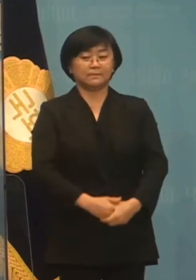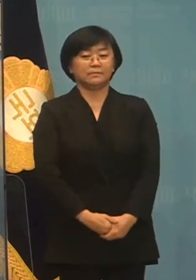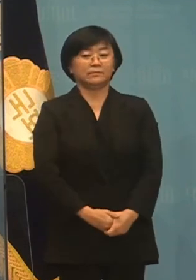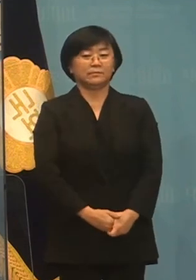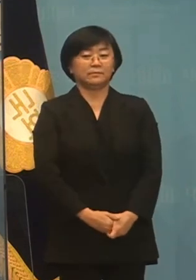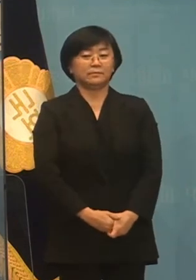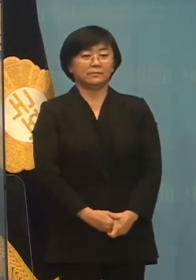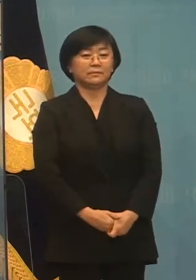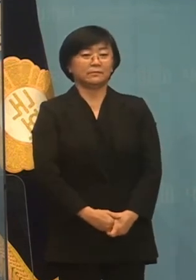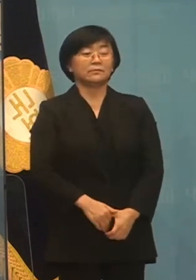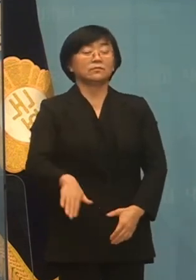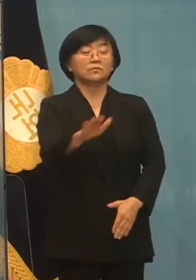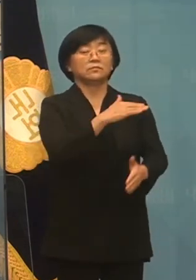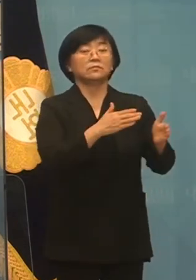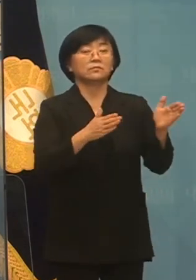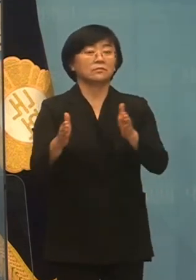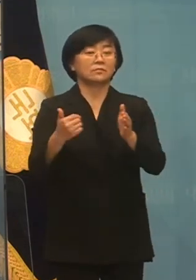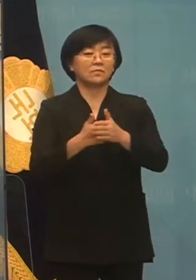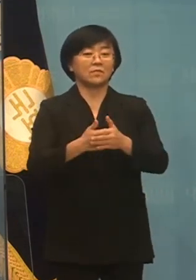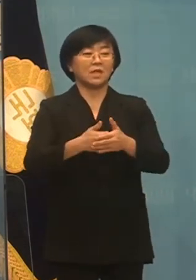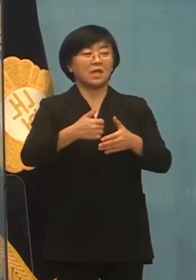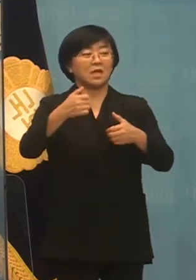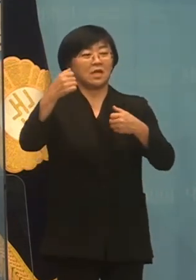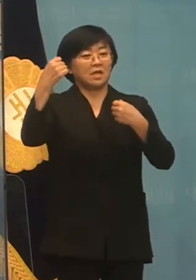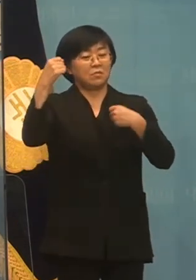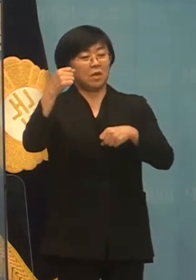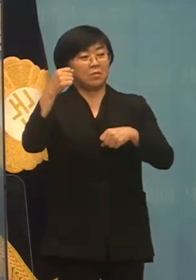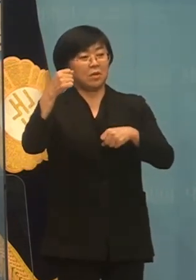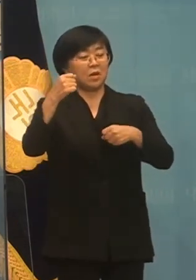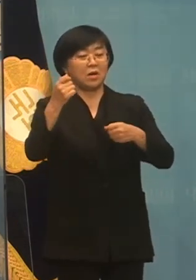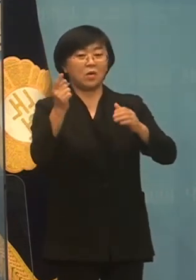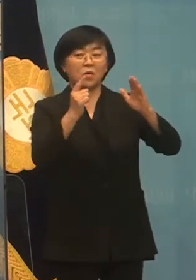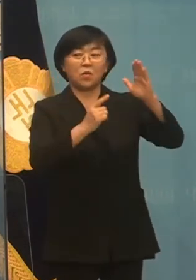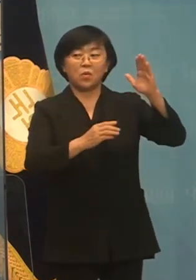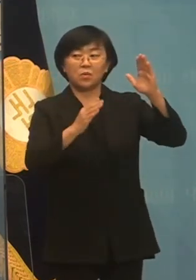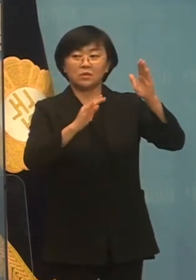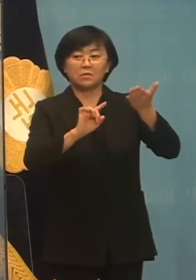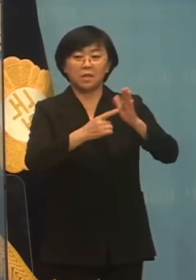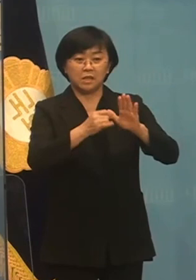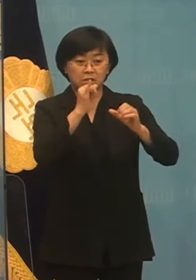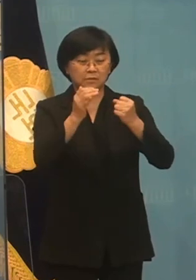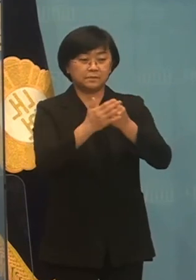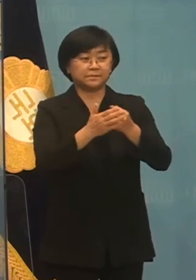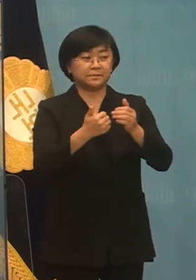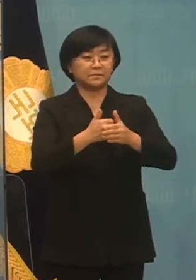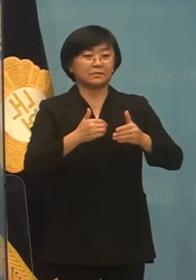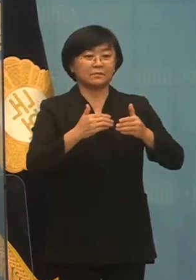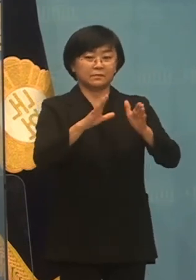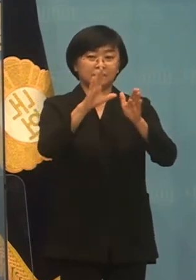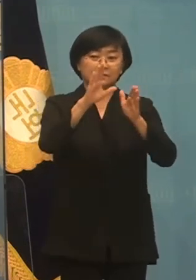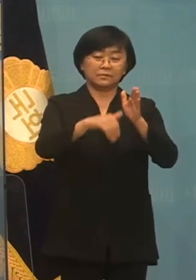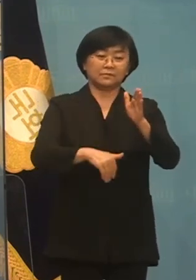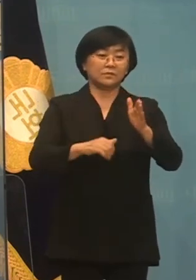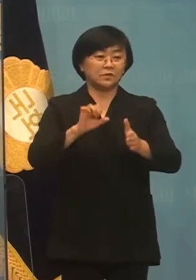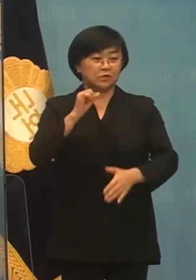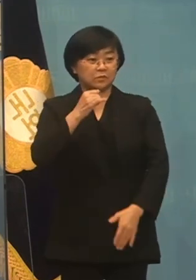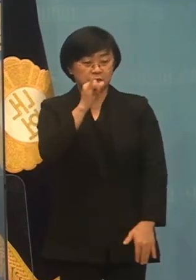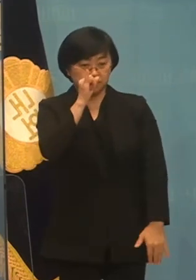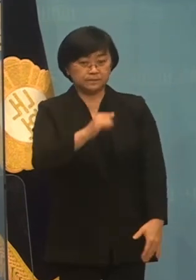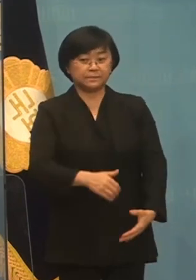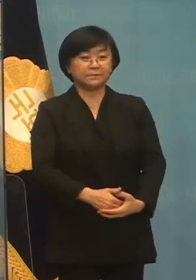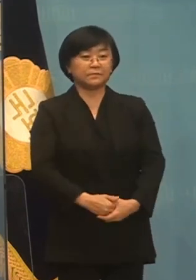하겠습니다. 저희가 준비한 퍼포먼스가 있다고 미리 공지드렸는데요. 약간 진행하는 과정에서 어려움이